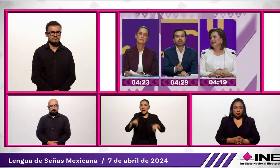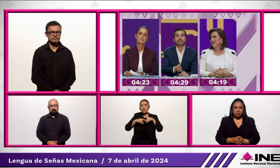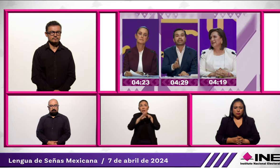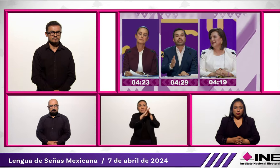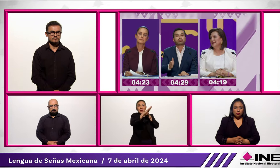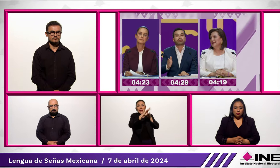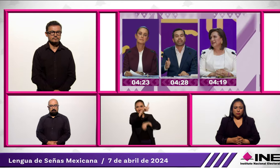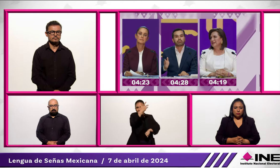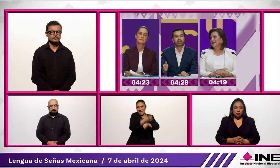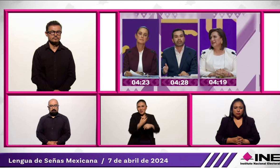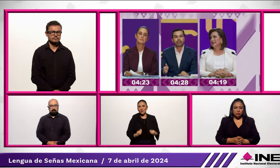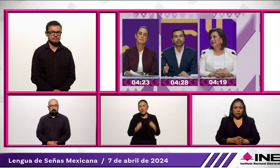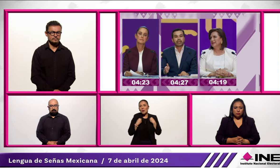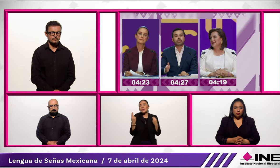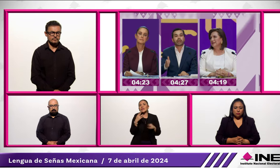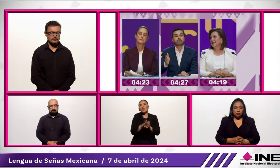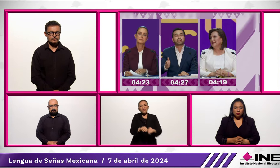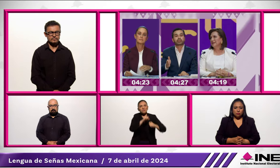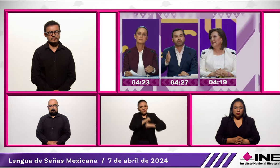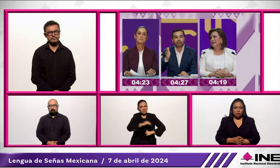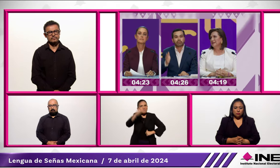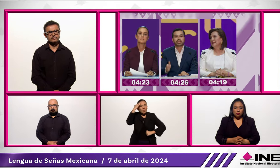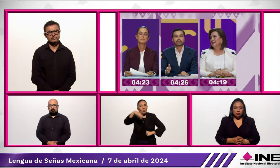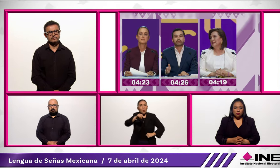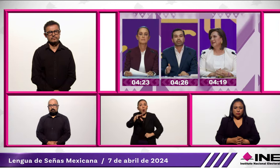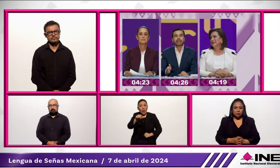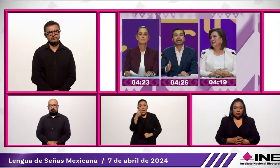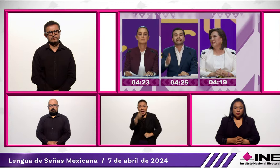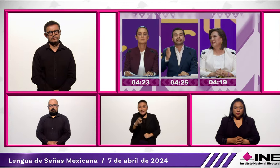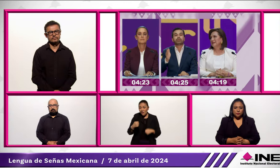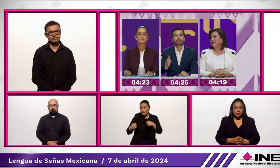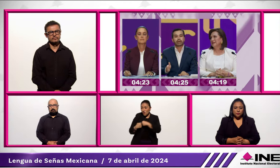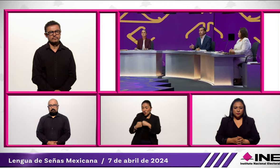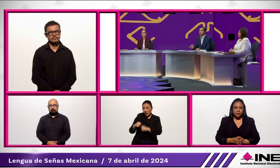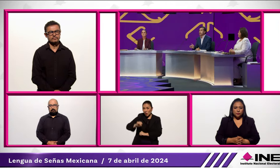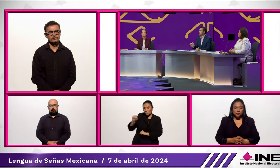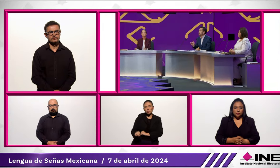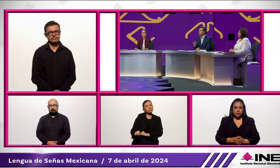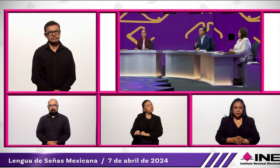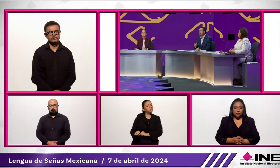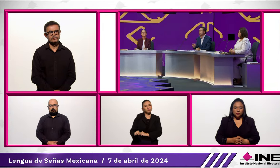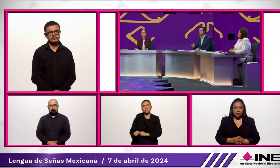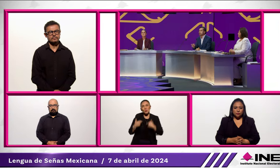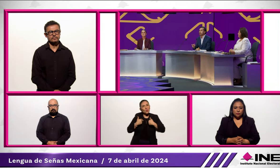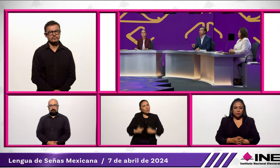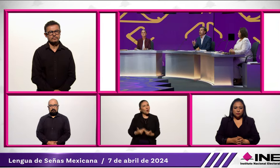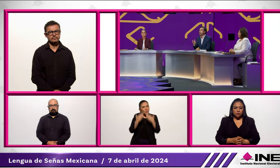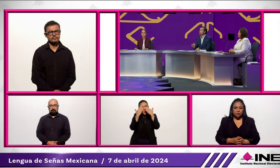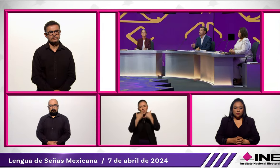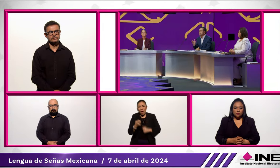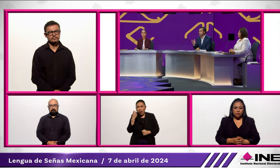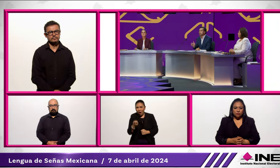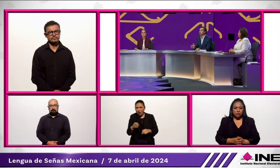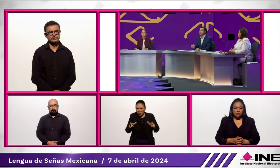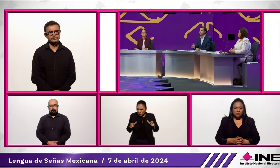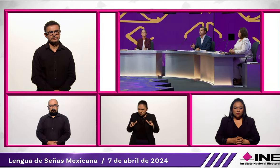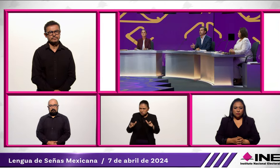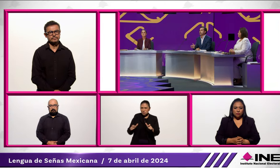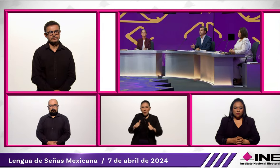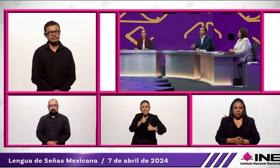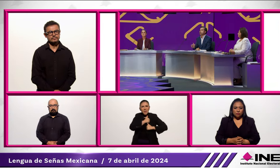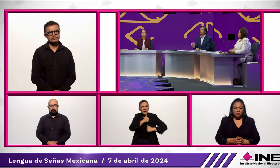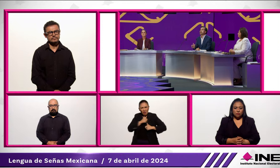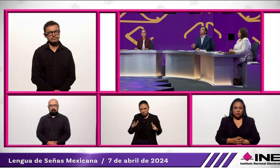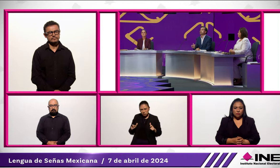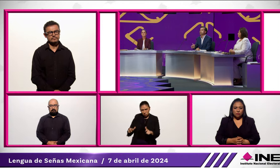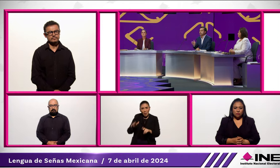Estados Unidos hay que tener autoridad moral. Y lo que hemos hecho con la frontera sur es inhumano. La militarización no ha vuelto más segura a nuestra